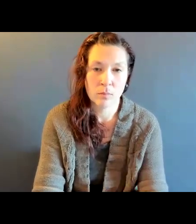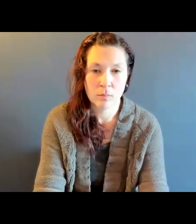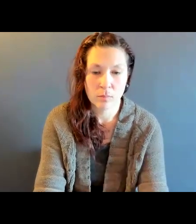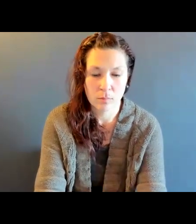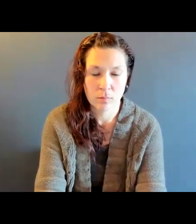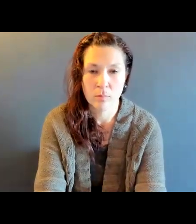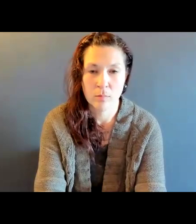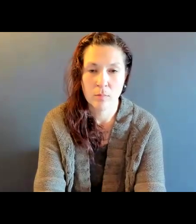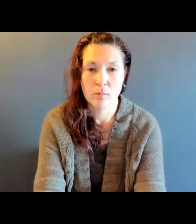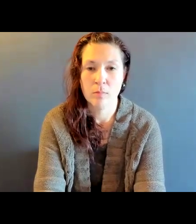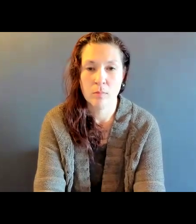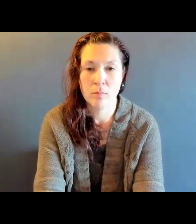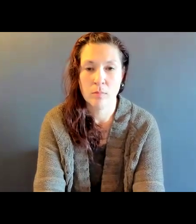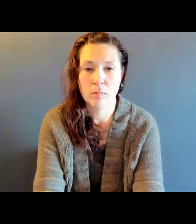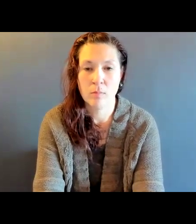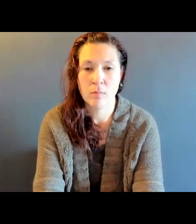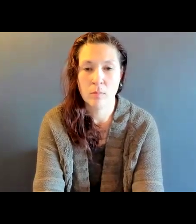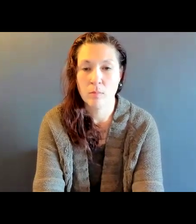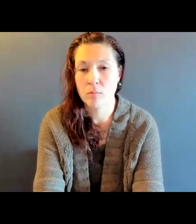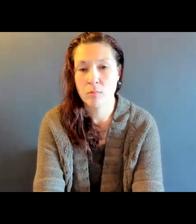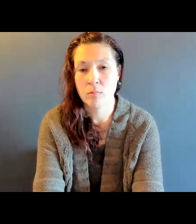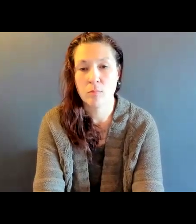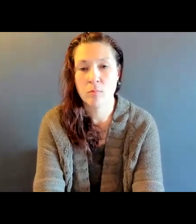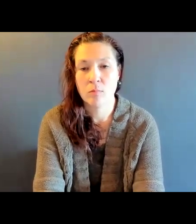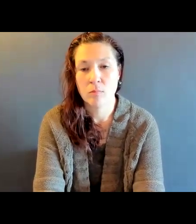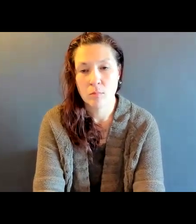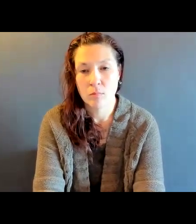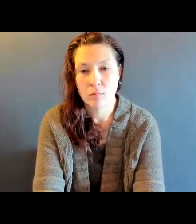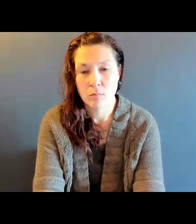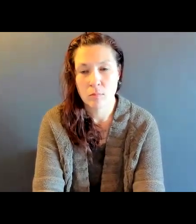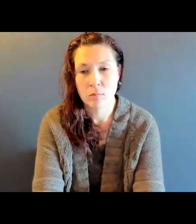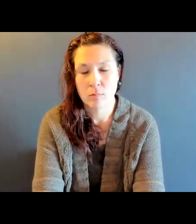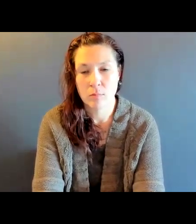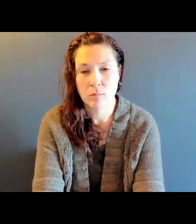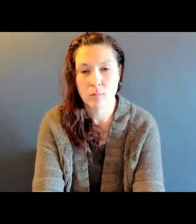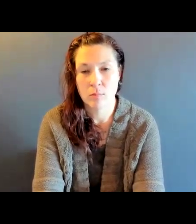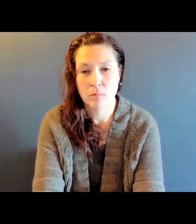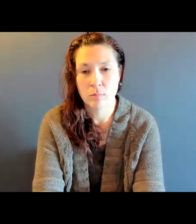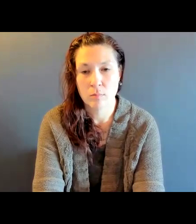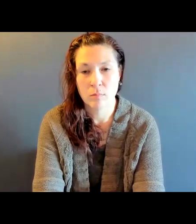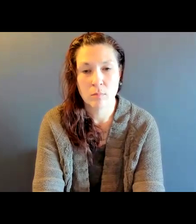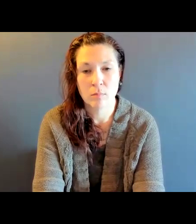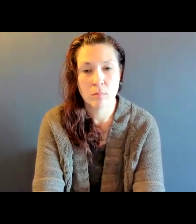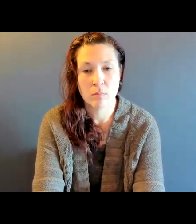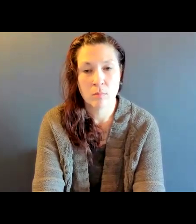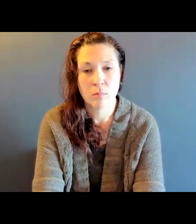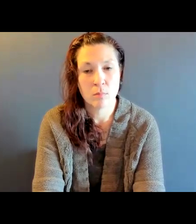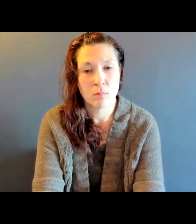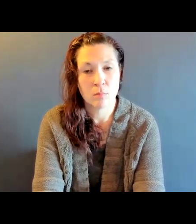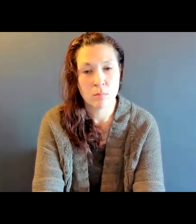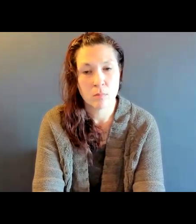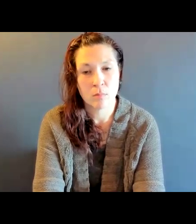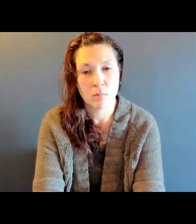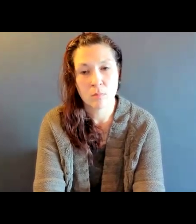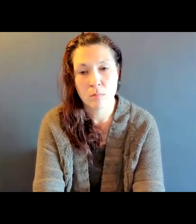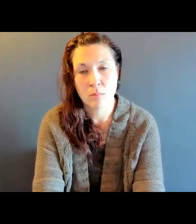de desarrollo juvenil, donde también formo parte de su personal y soy un ex alumno. El día de hoy estoy acá para